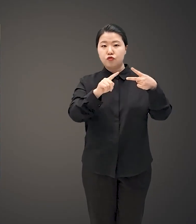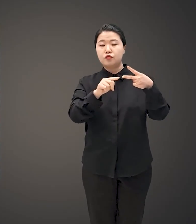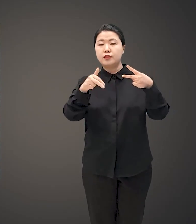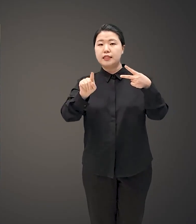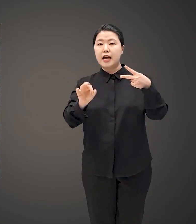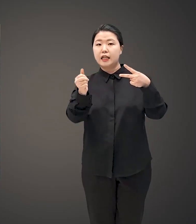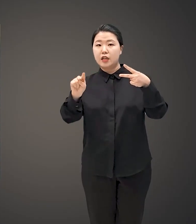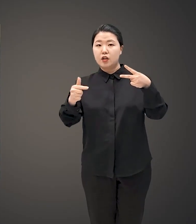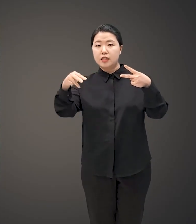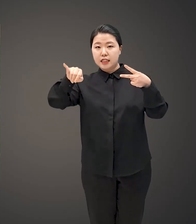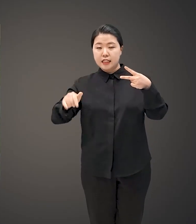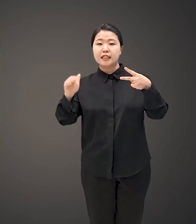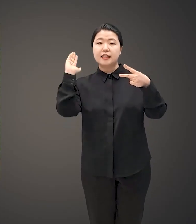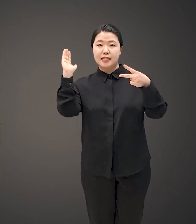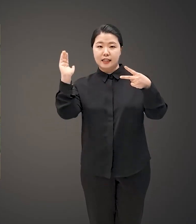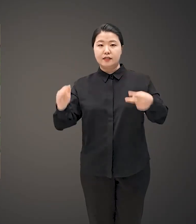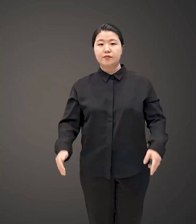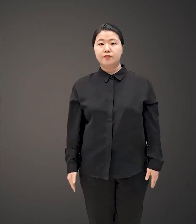전개된다.